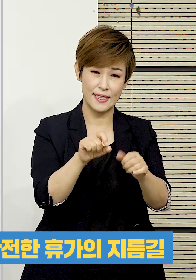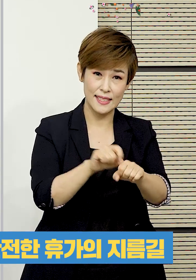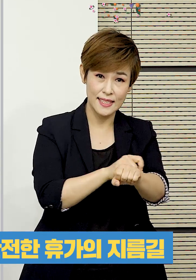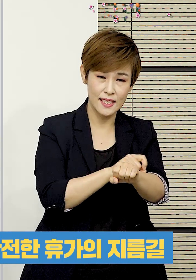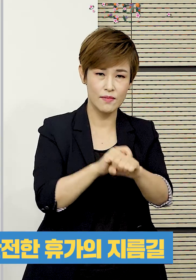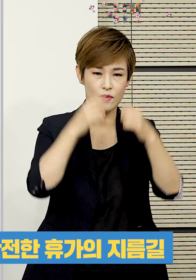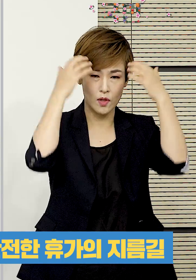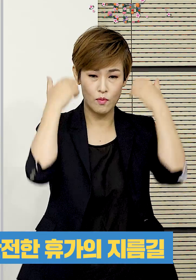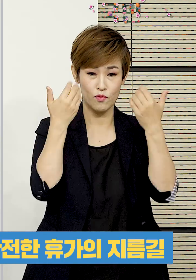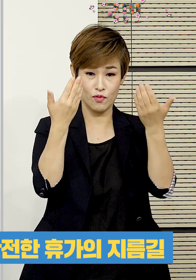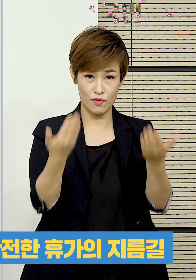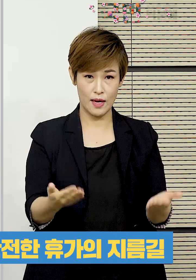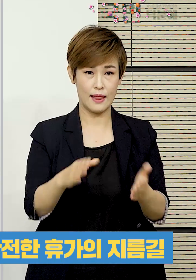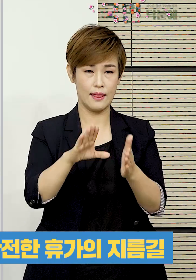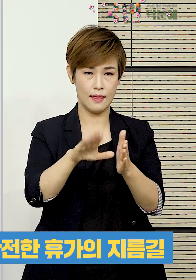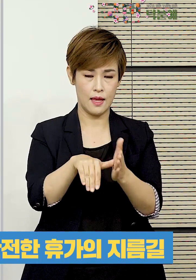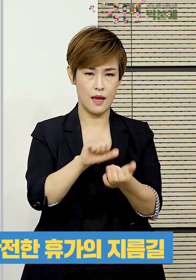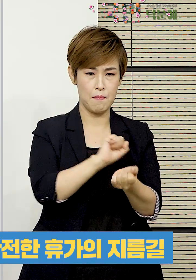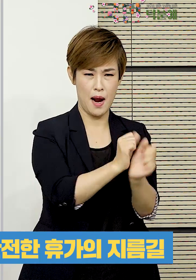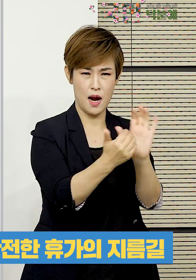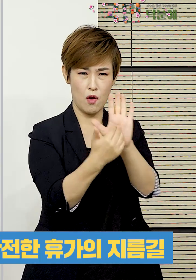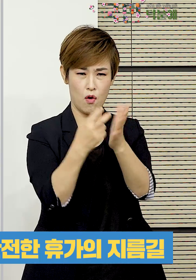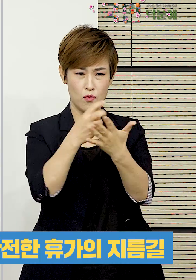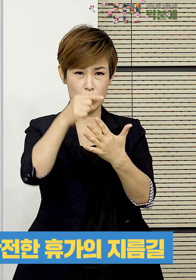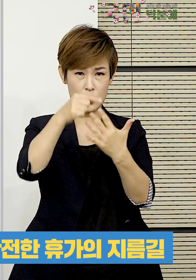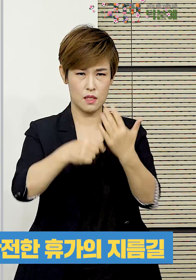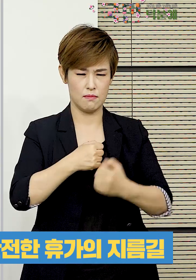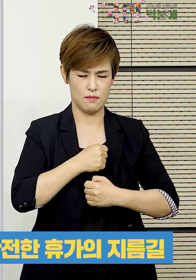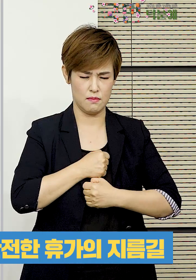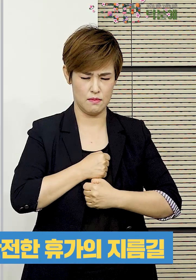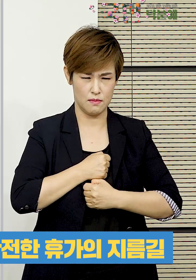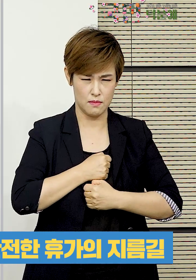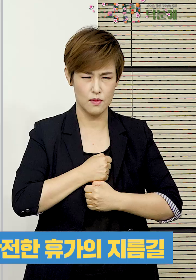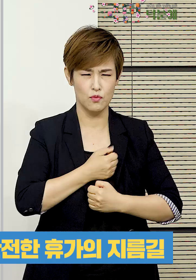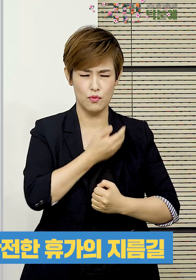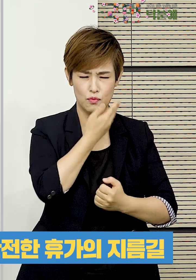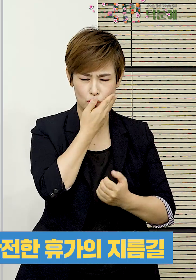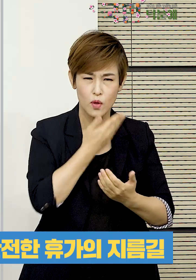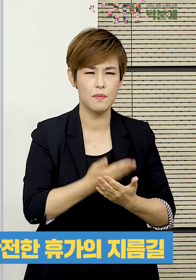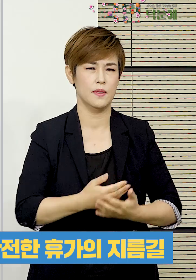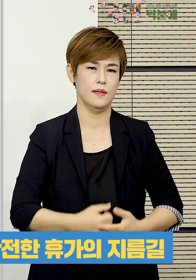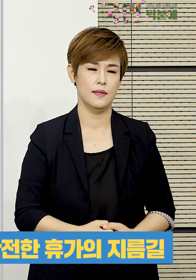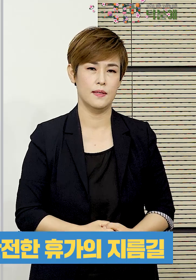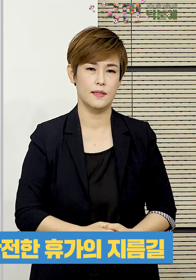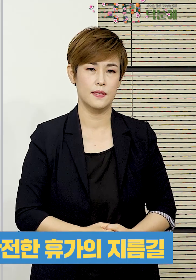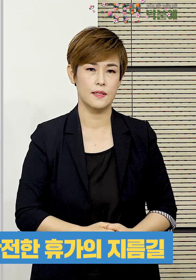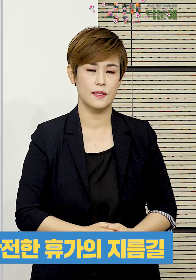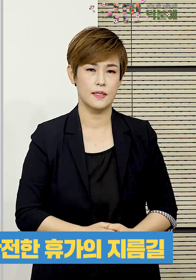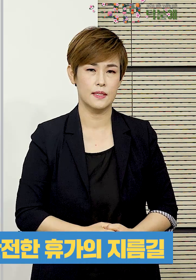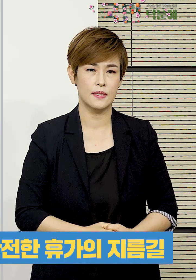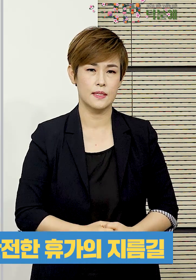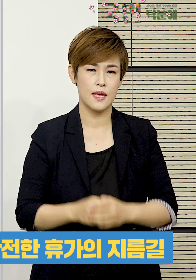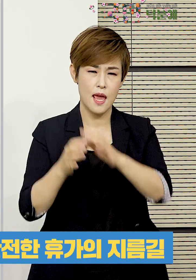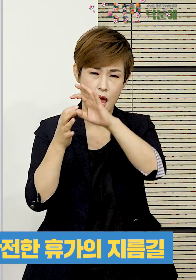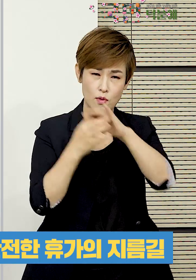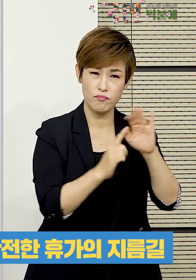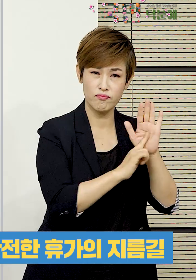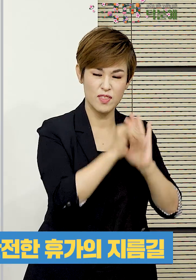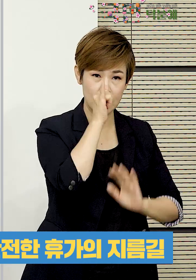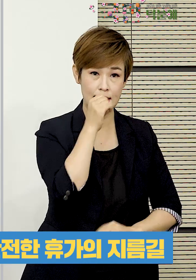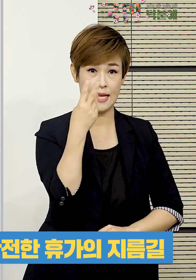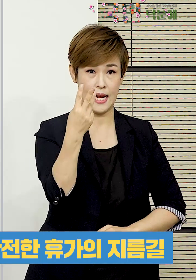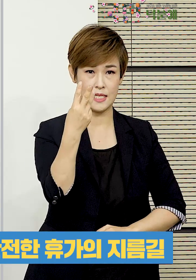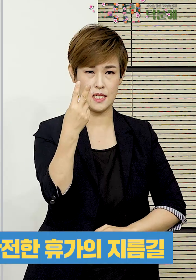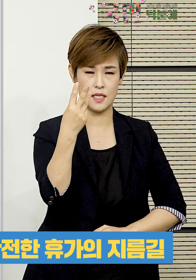일상생활에서 특히 휴가 기간 동안에 했던 방역수칙 준수는 아무리 강조해도 지나치지 않습니다. 저희가 계속해서